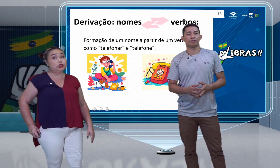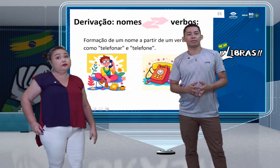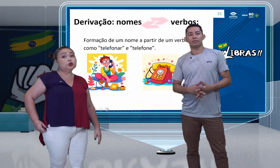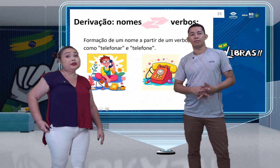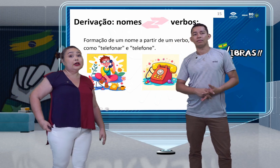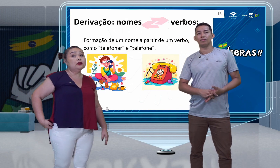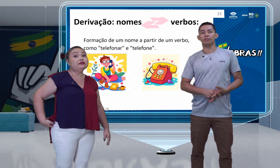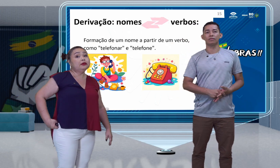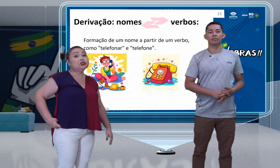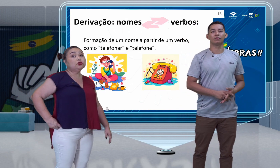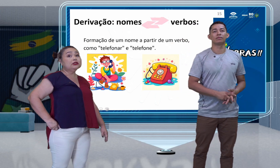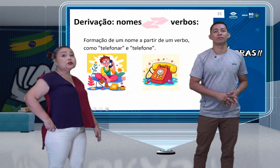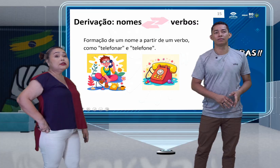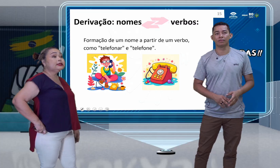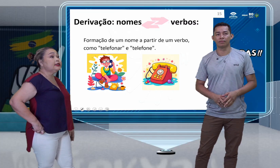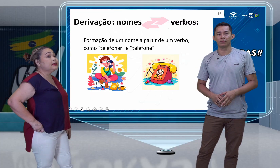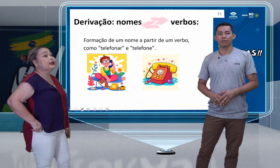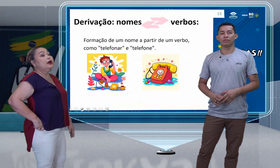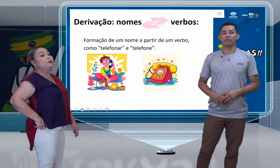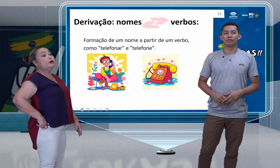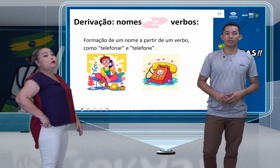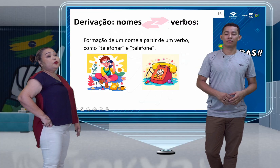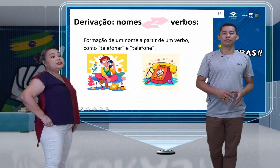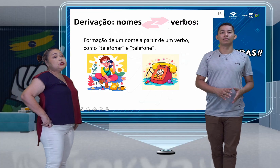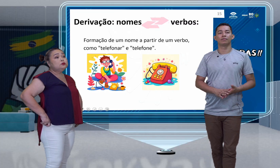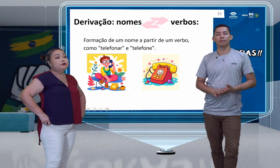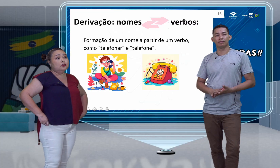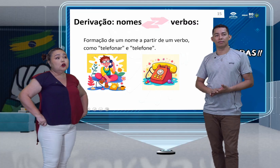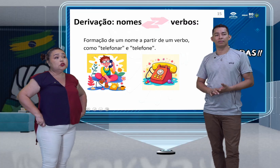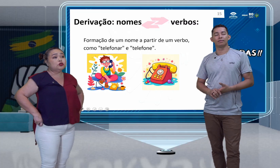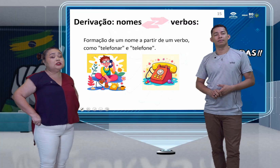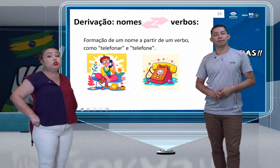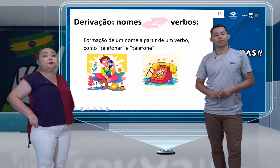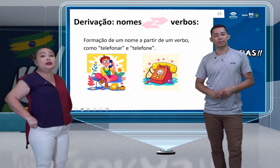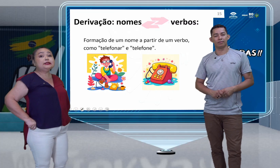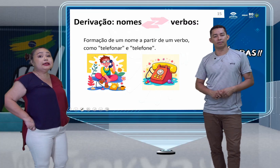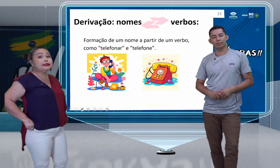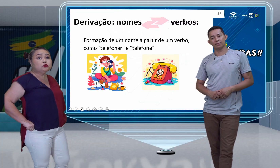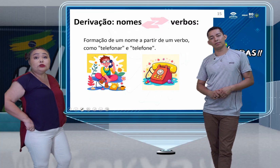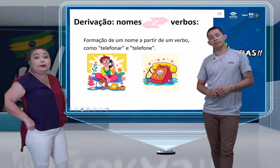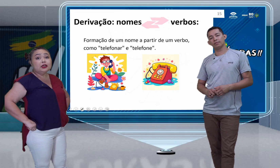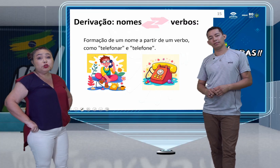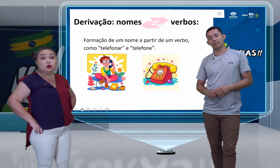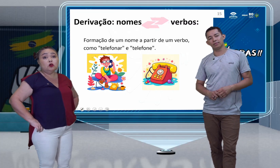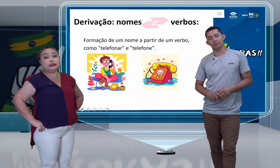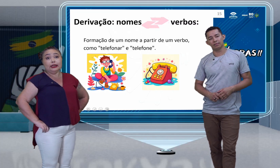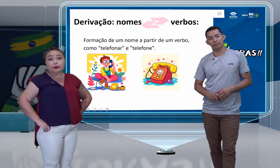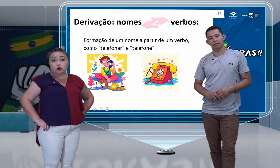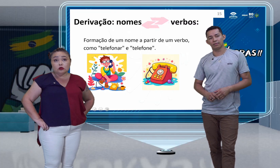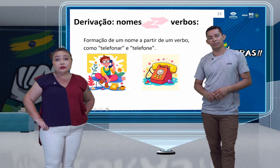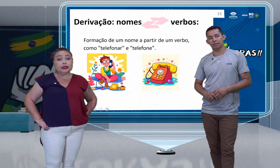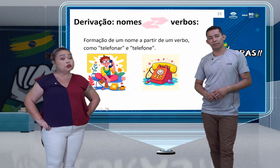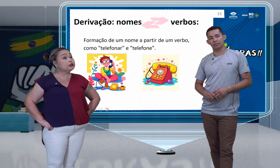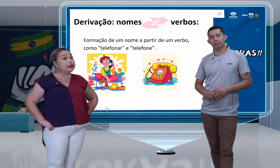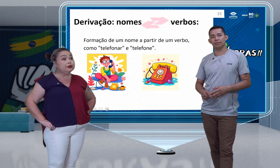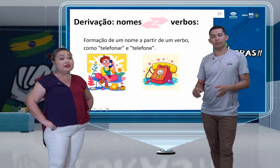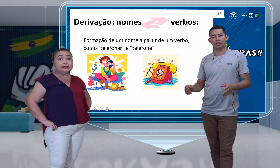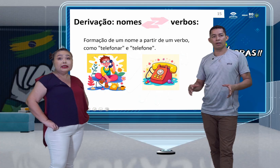vou explicar novamente outras coisas aqui. O processo morfológico, a gente pensa que é tudo a mesma coisa. Lembra do contexto. Sempre vai ser a questão